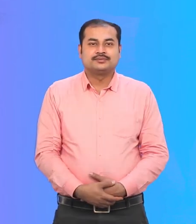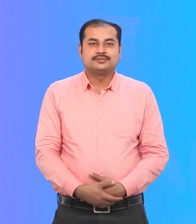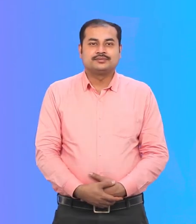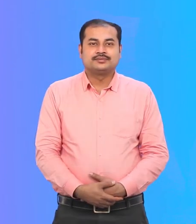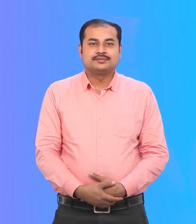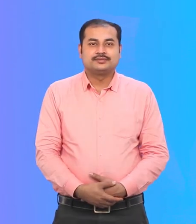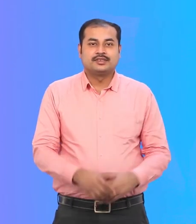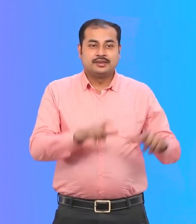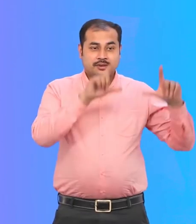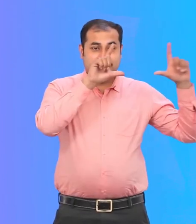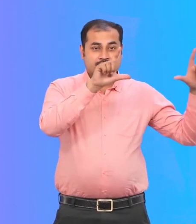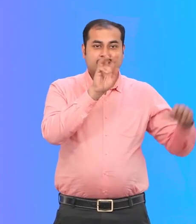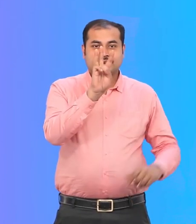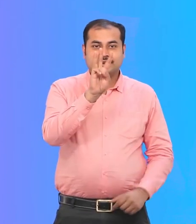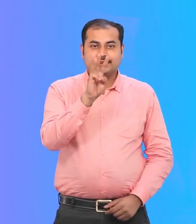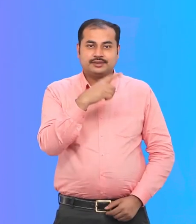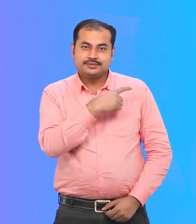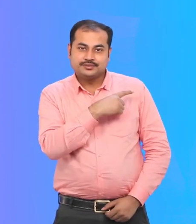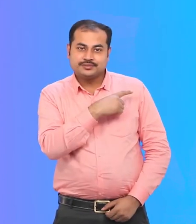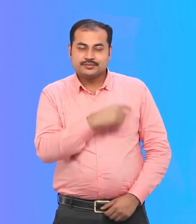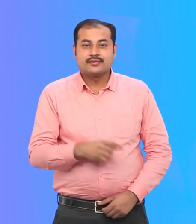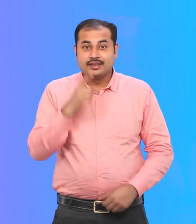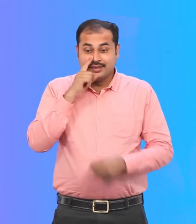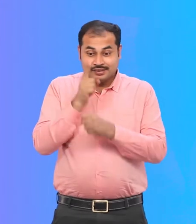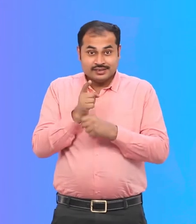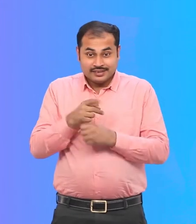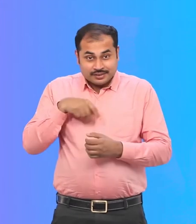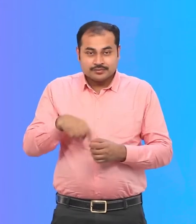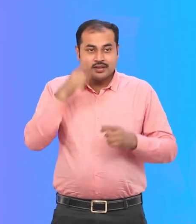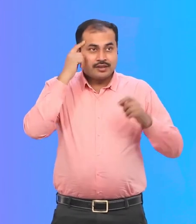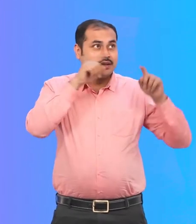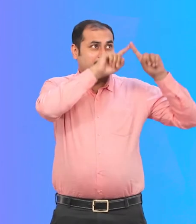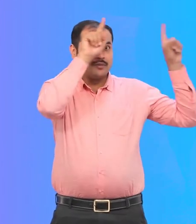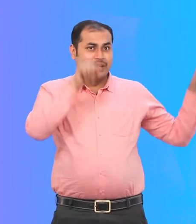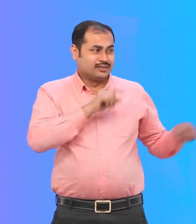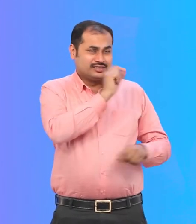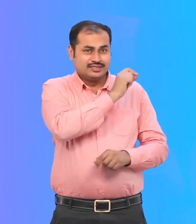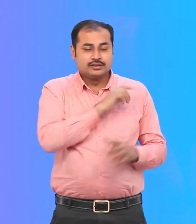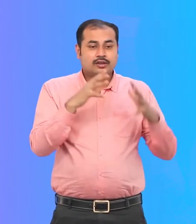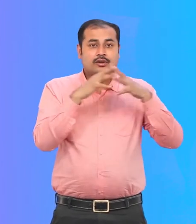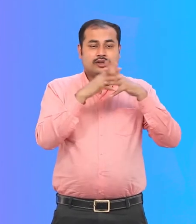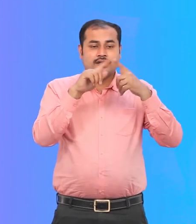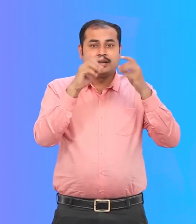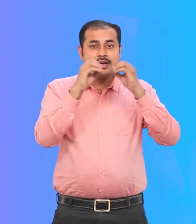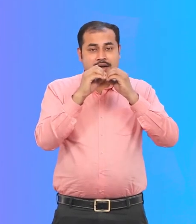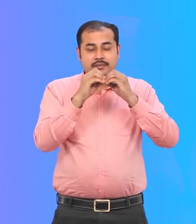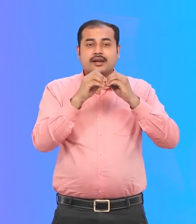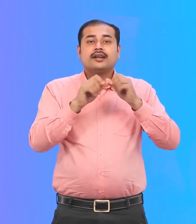गांव तीसरे चित्र में शिक्षिका ब्लैक बोर्ड जिस पर वेब सुरम्यता लिखा है के पास खड़ी है